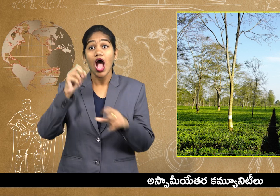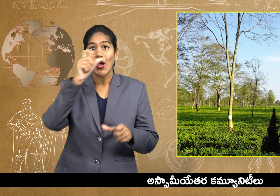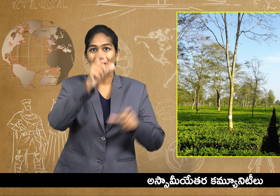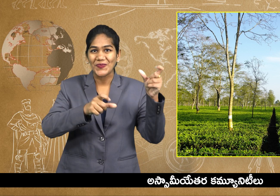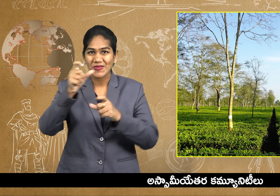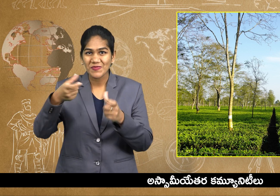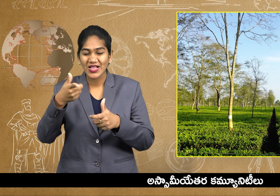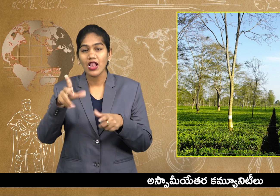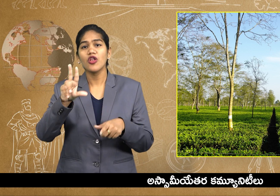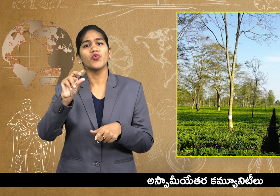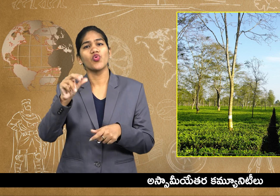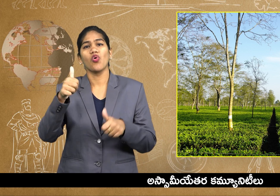అస్సామీయేతర కమ్యూనిటీలు